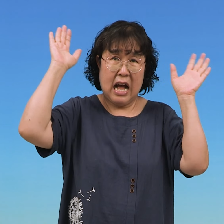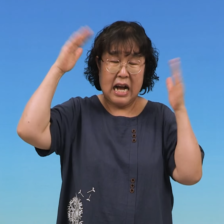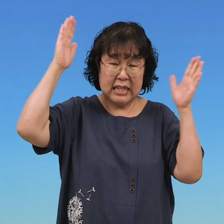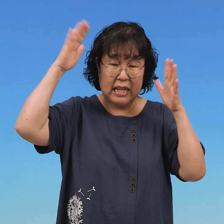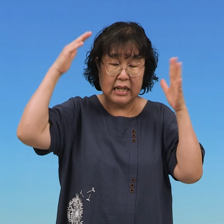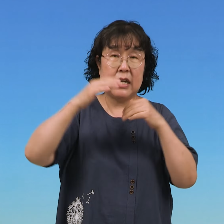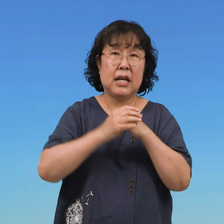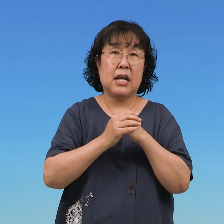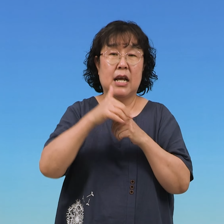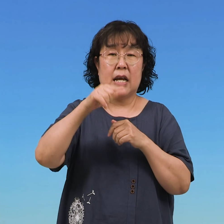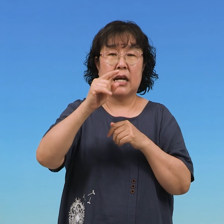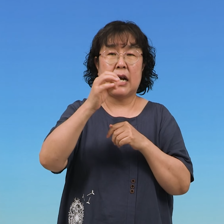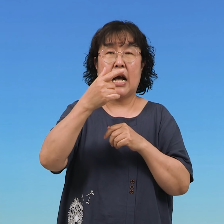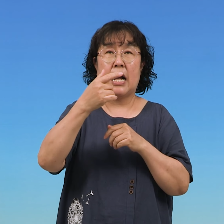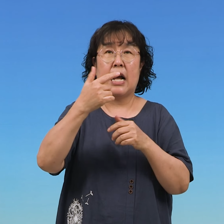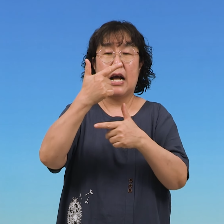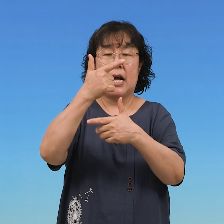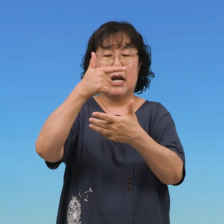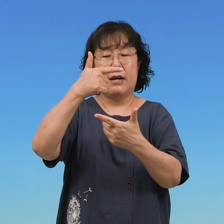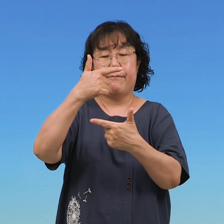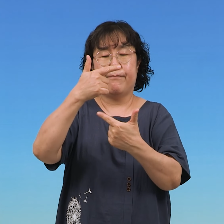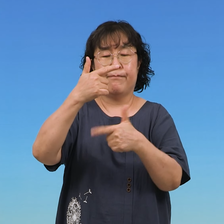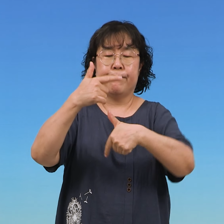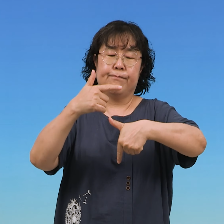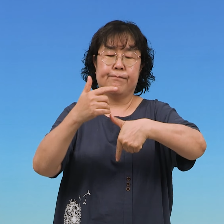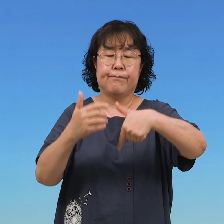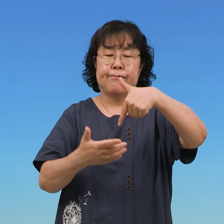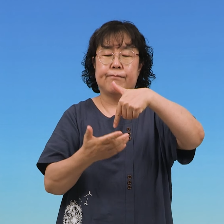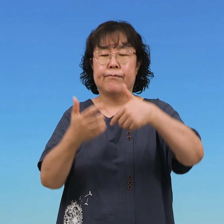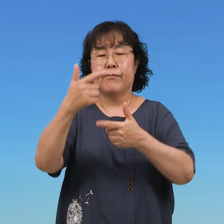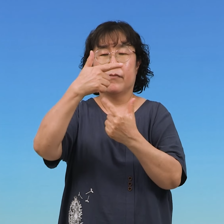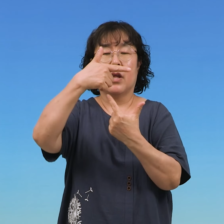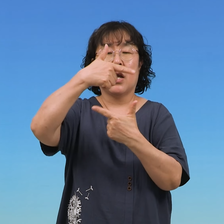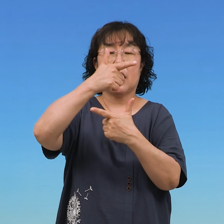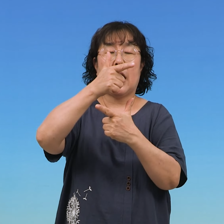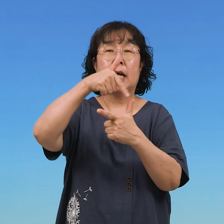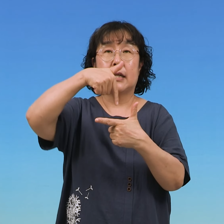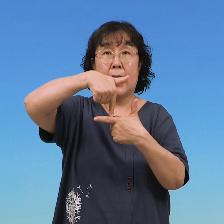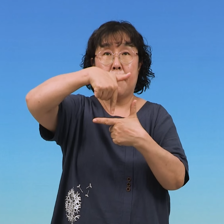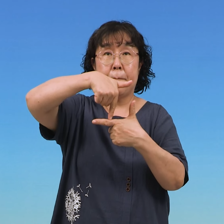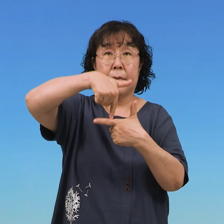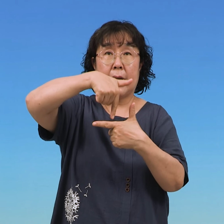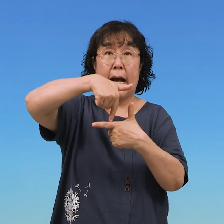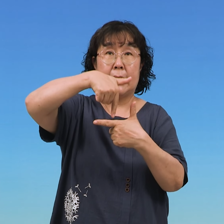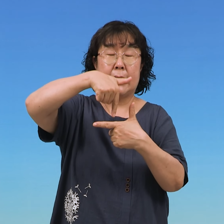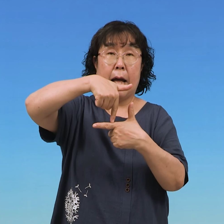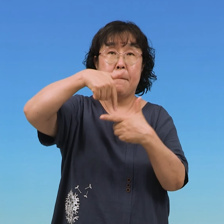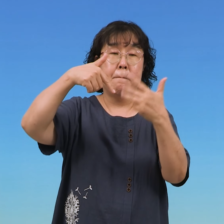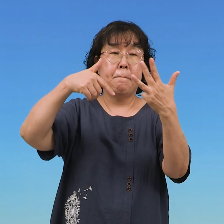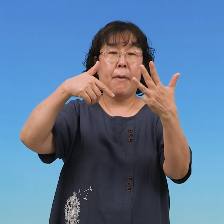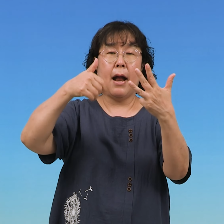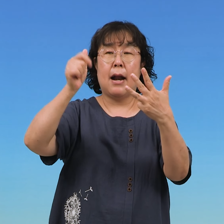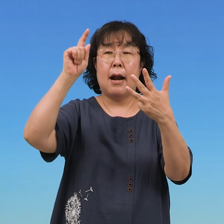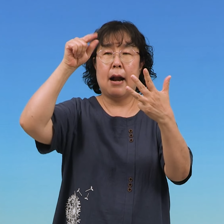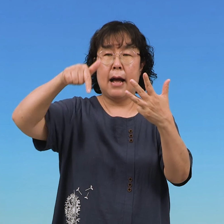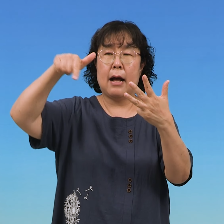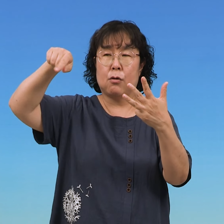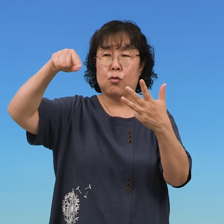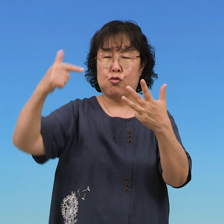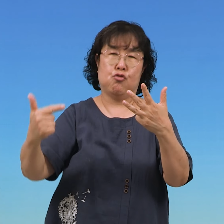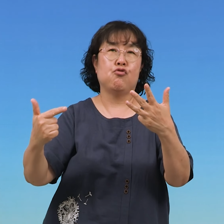너무나 많은 애들이 죽고 싶다를 입에 달고 살고요, 여러분 너무너무 가슴 아파요. 제가 가르친 제자 중에서